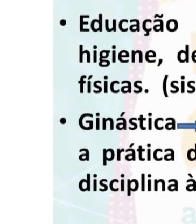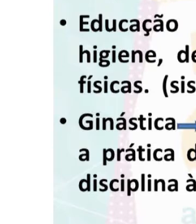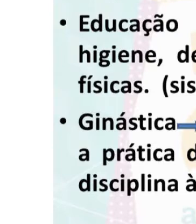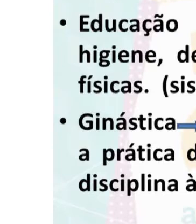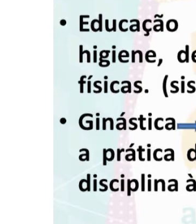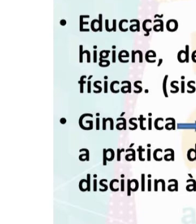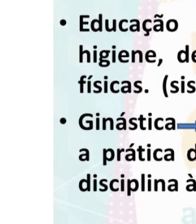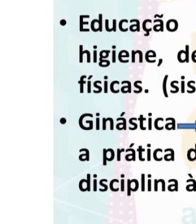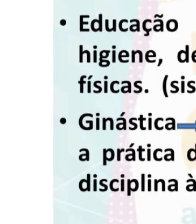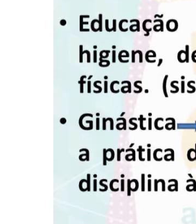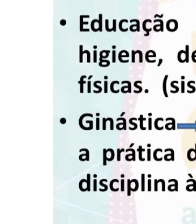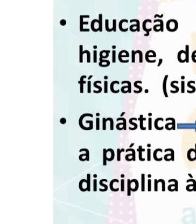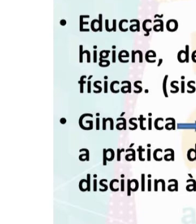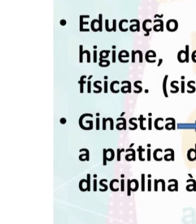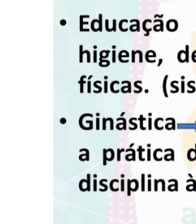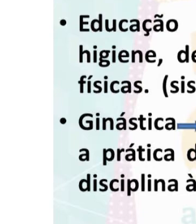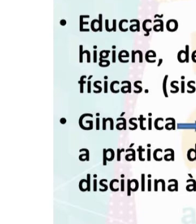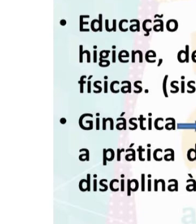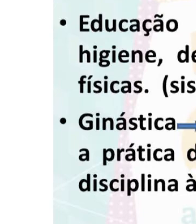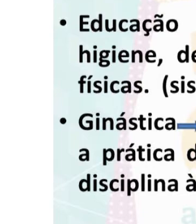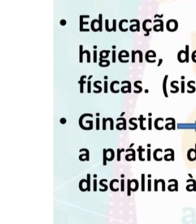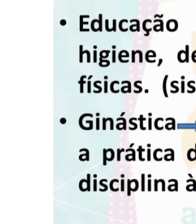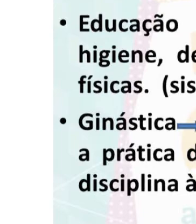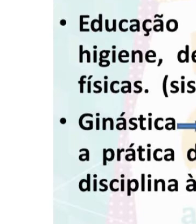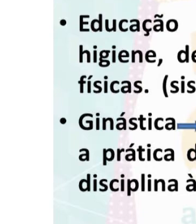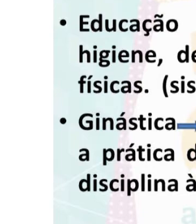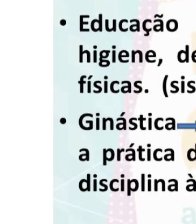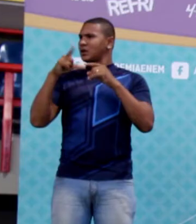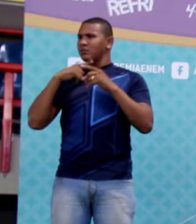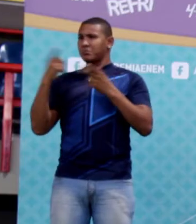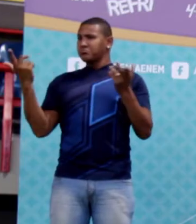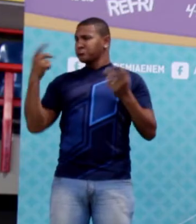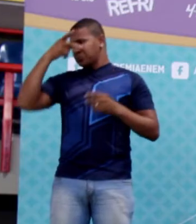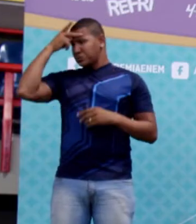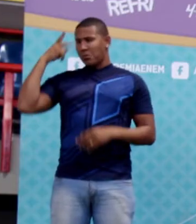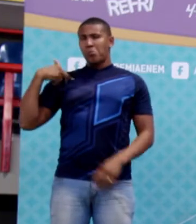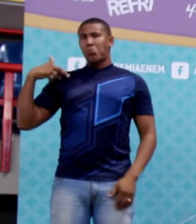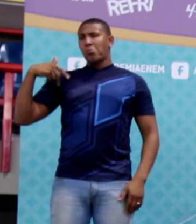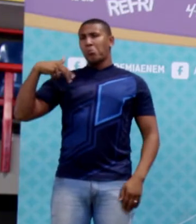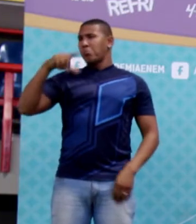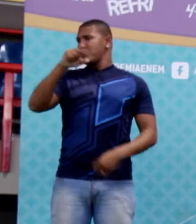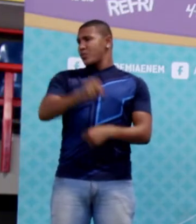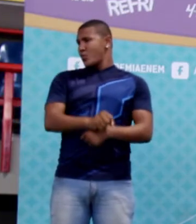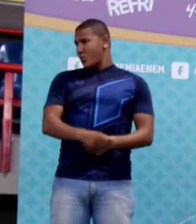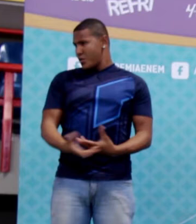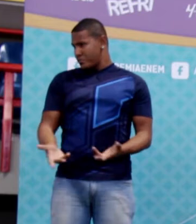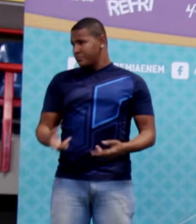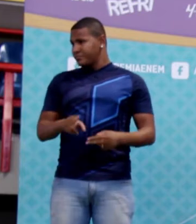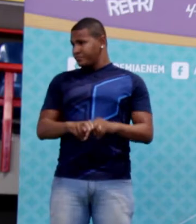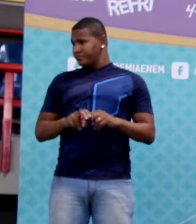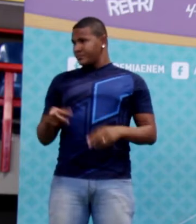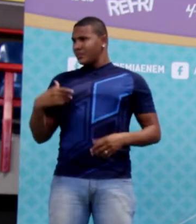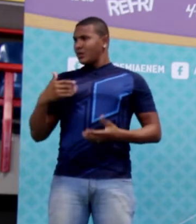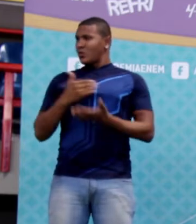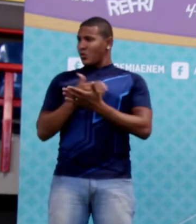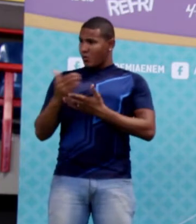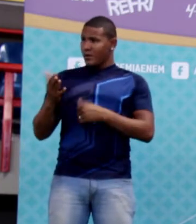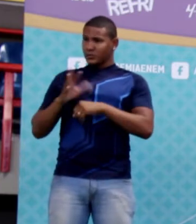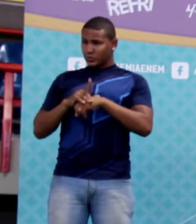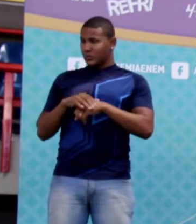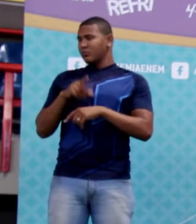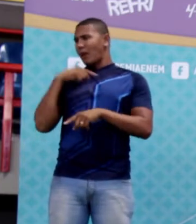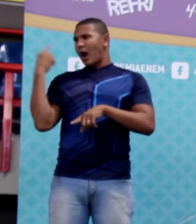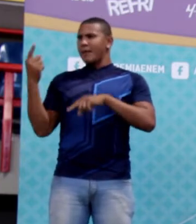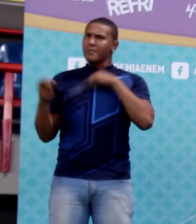tinha mercearia, já tinha um supermercado, o povo não caminhava mais. E aí o pessoal começou a adoecer, começou a